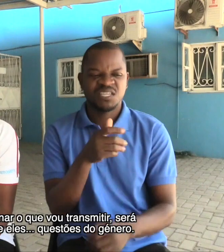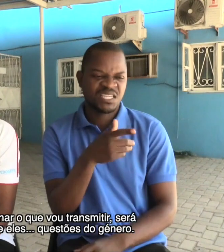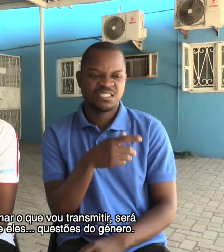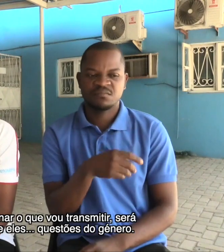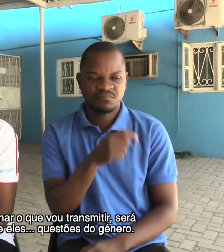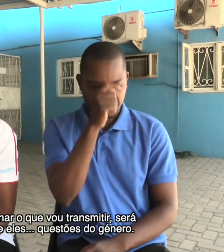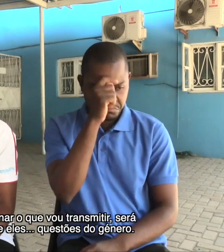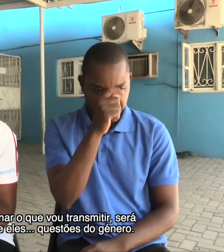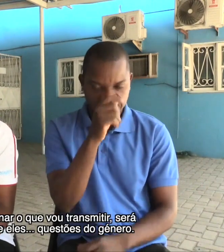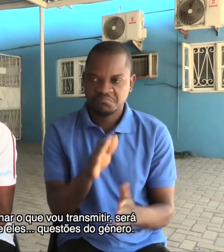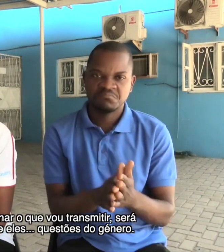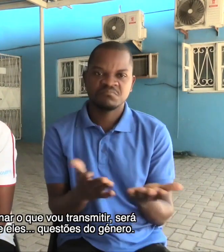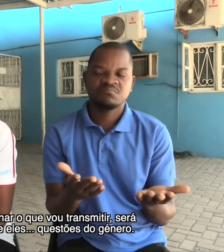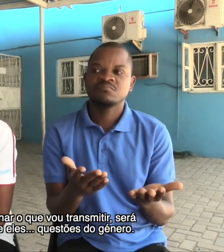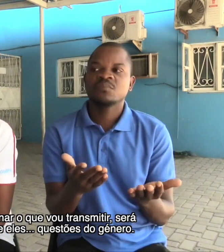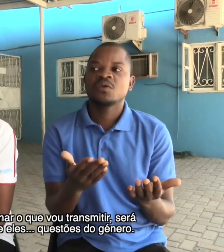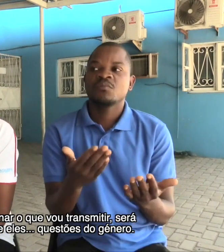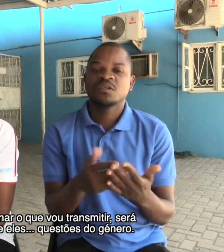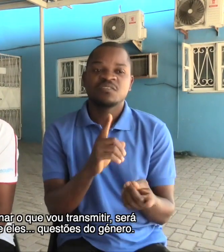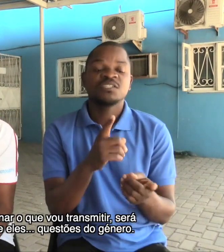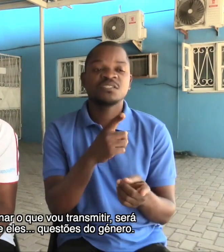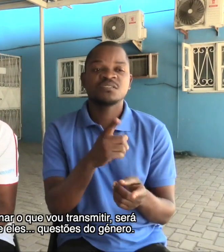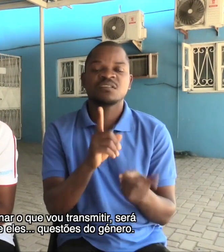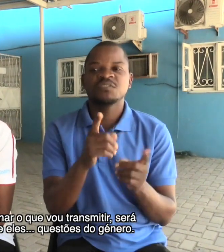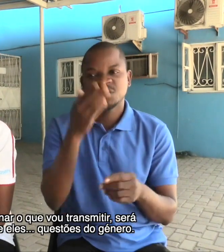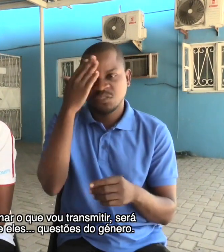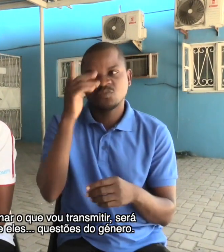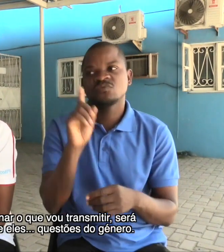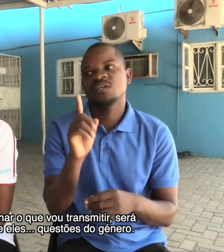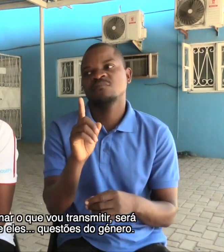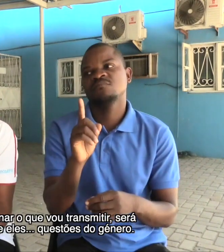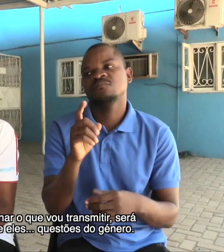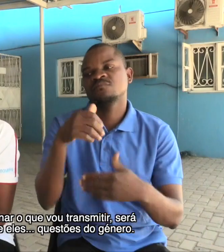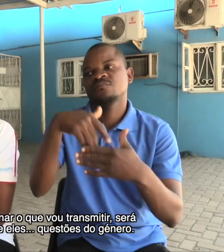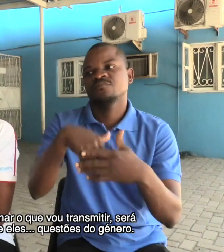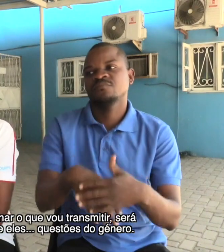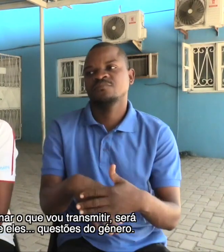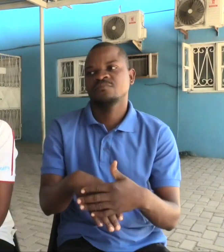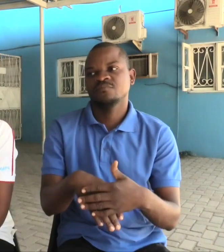Começam a olhar o que eu vou transmitir para eles, será que eu sei mais que eles, algo do gênero. Começam que eu vou vou